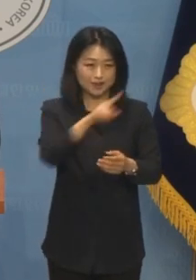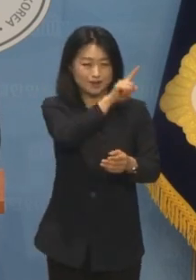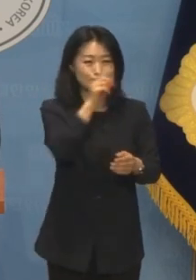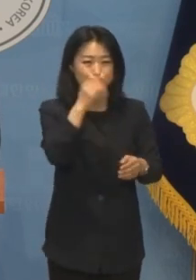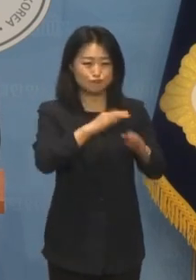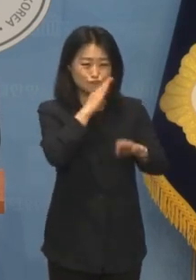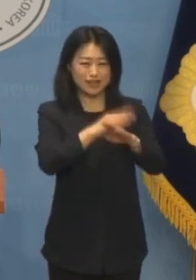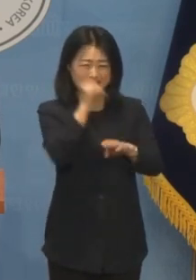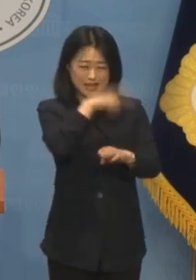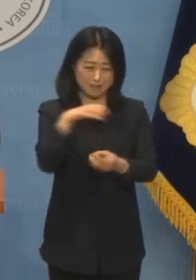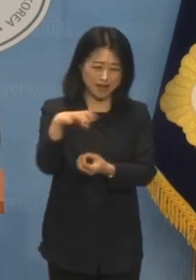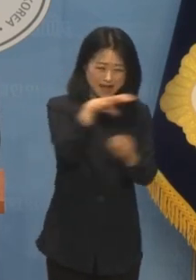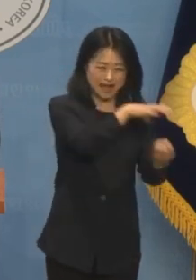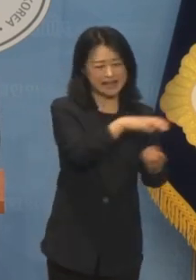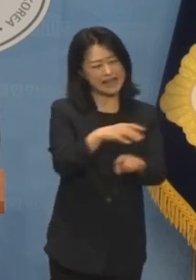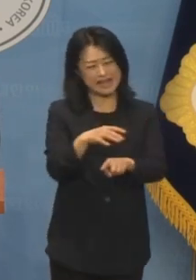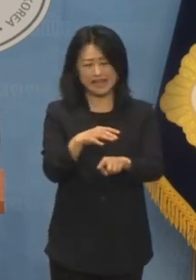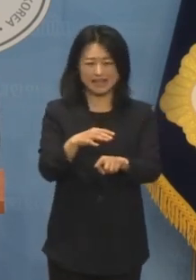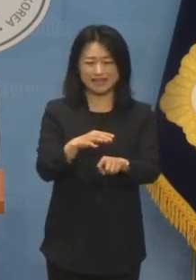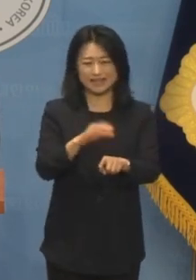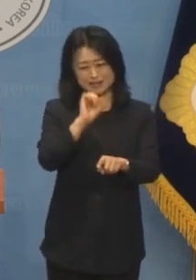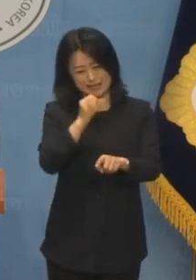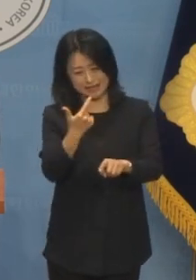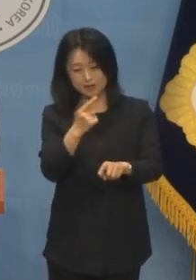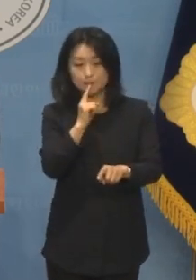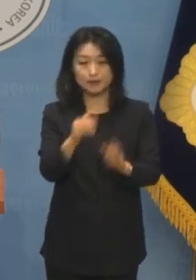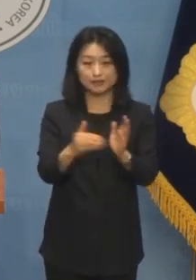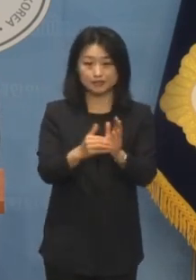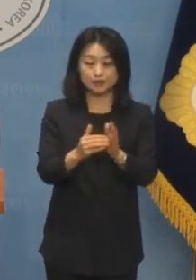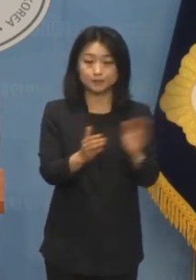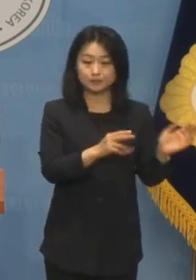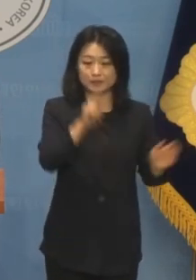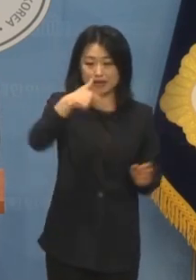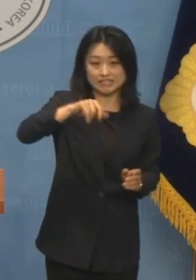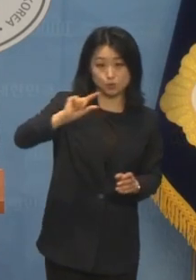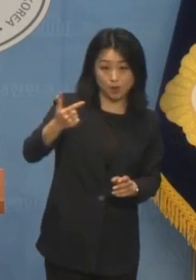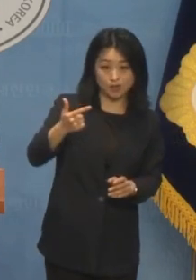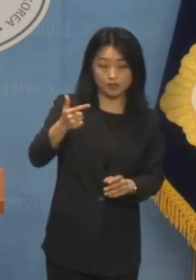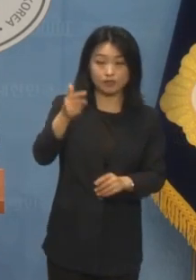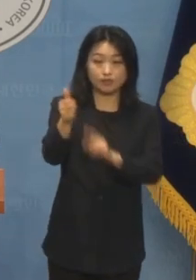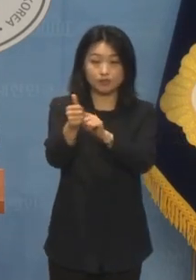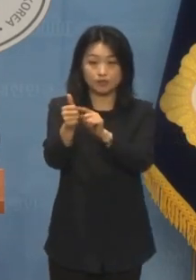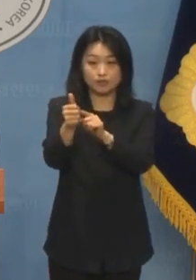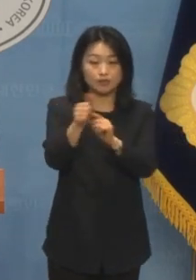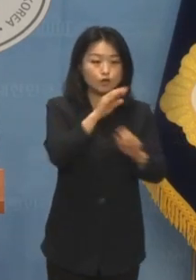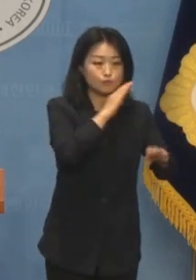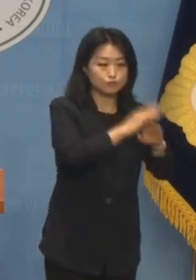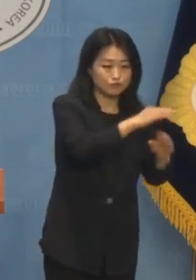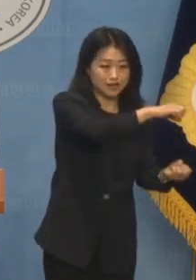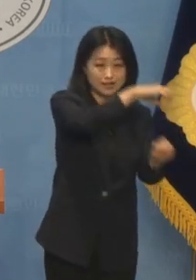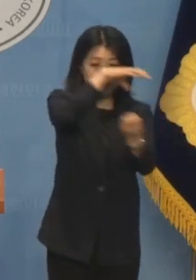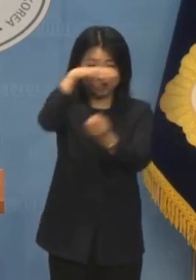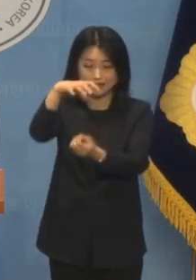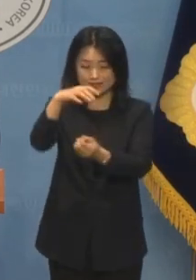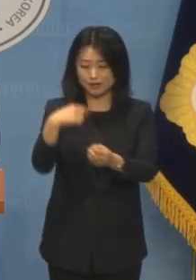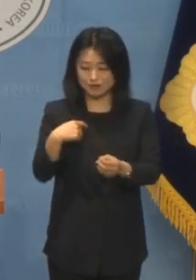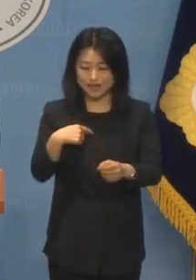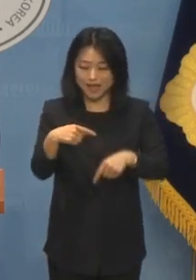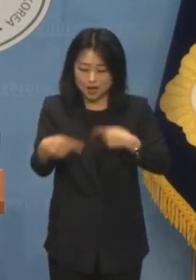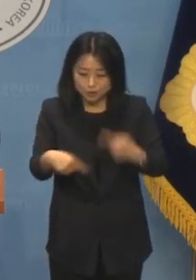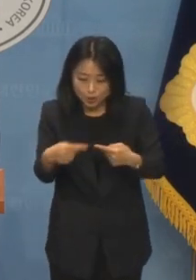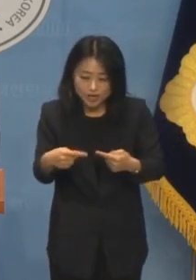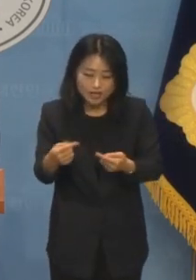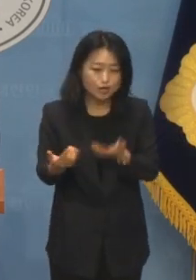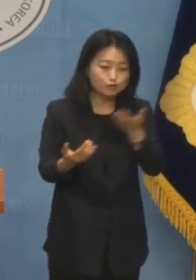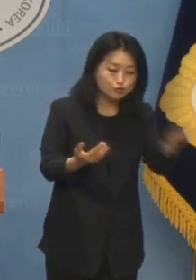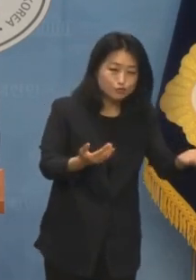한술 더 떠서 박지원 의원님은 불과 몇 시간 전에 오물풍선 도발에 대해 종이 주고 오물 받는다, 되로 주고